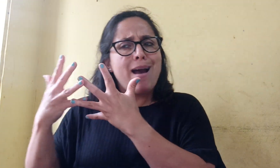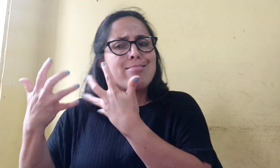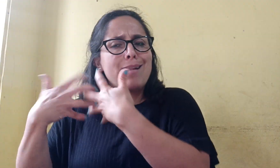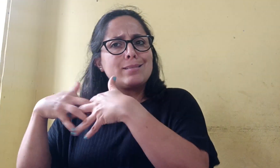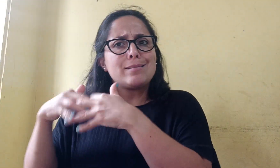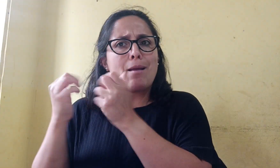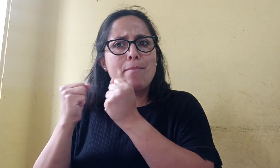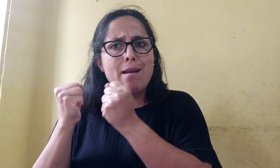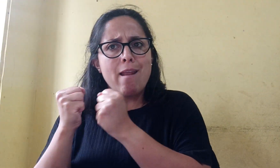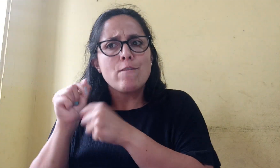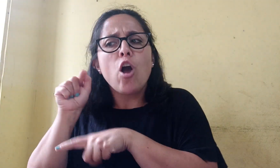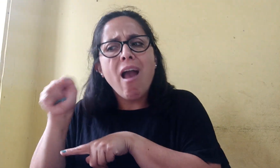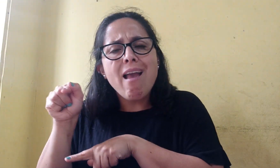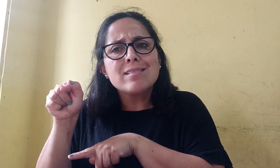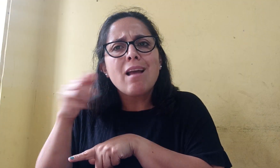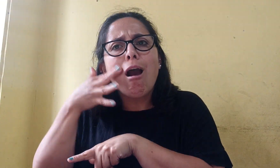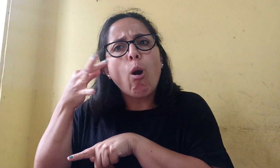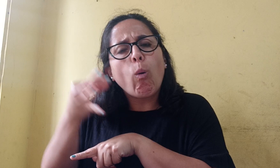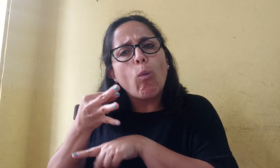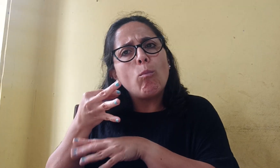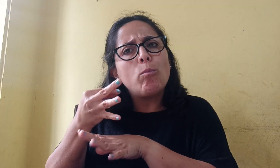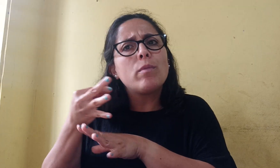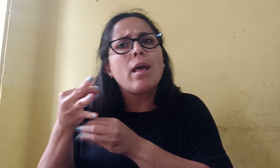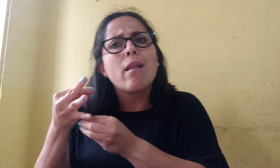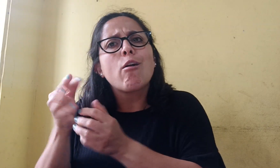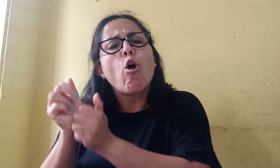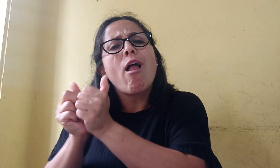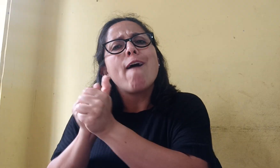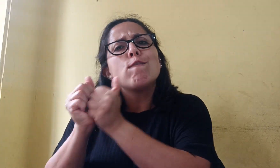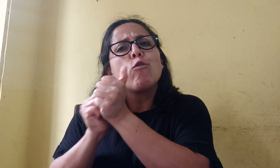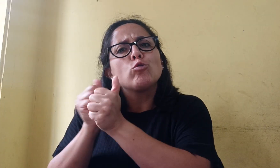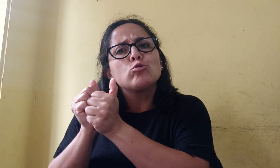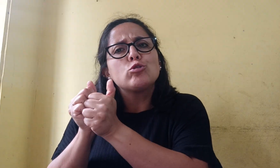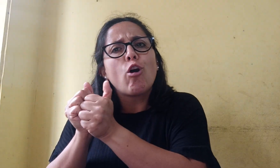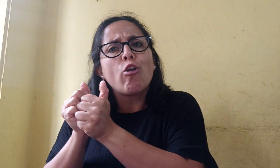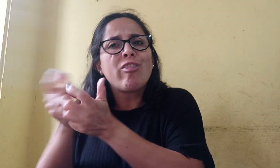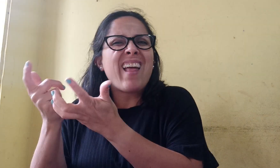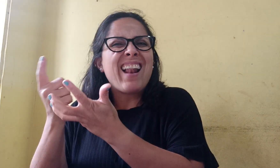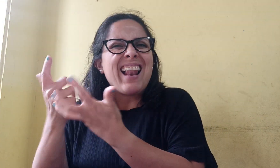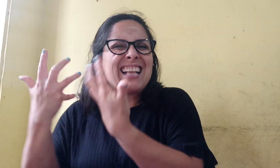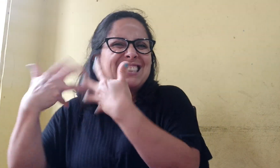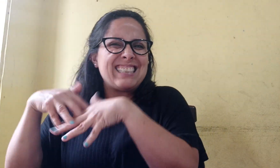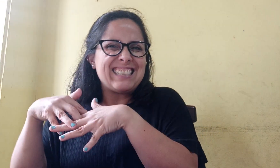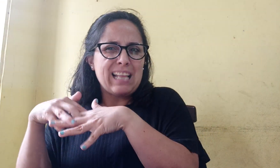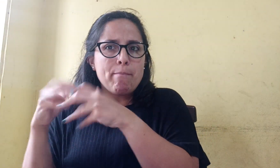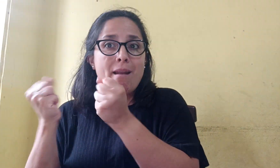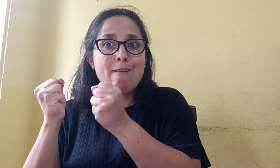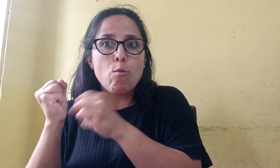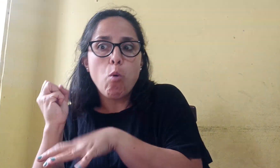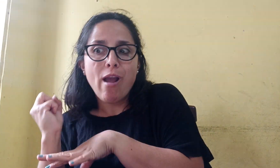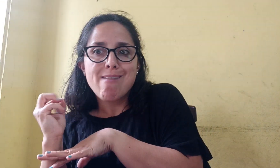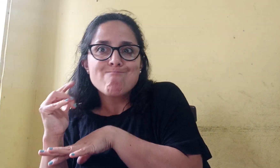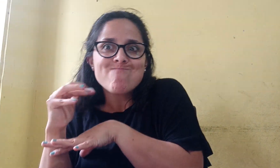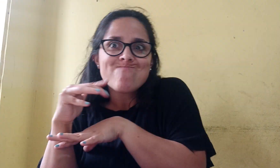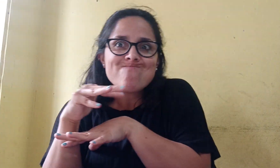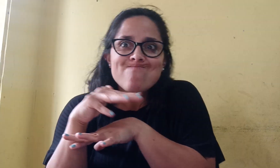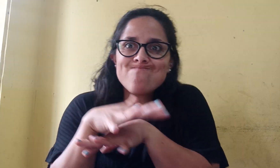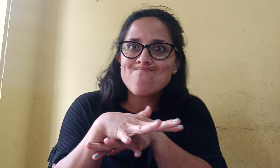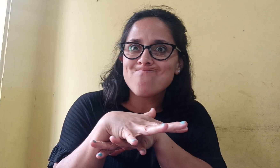que van a cumplir con las funciones del sistema nervioso, de transmitir los impulsos nerviosos, de llevar la